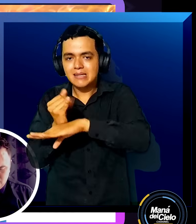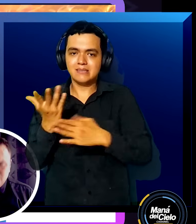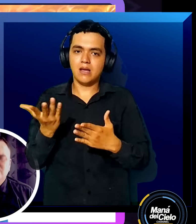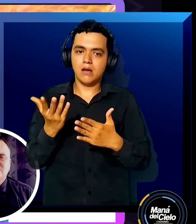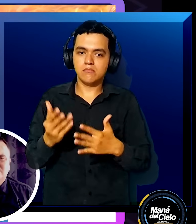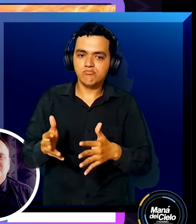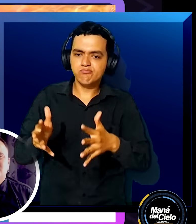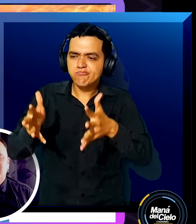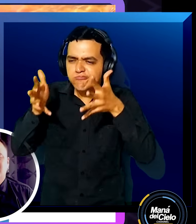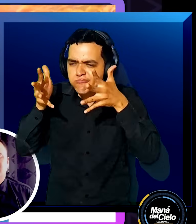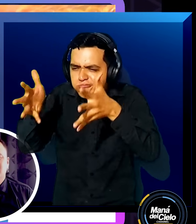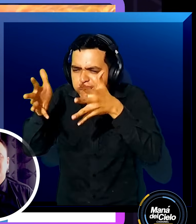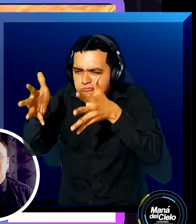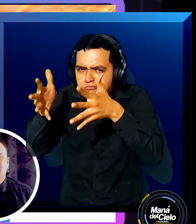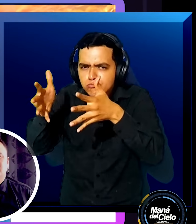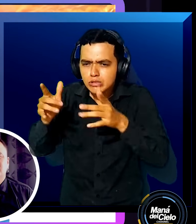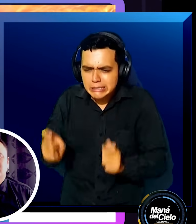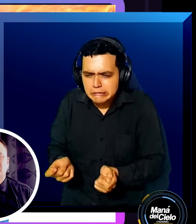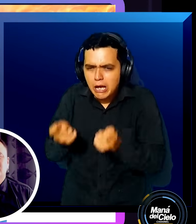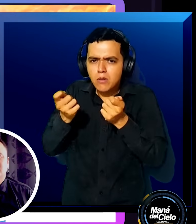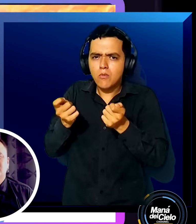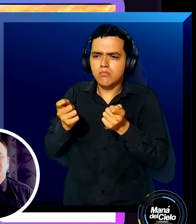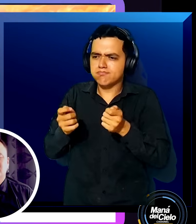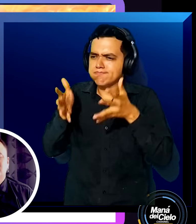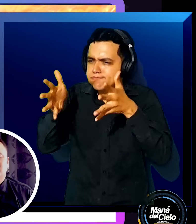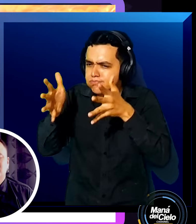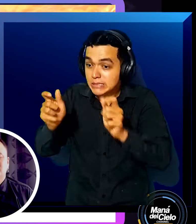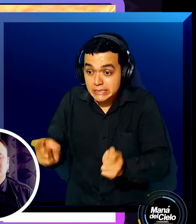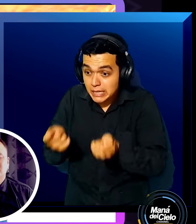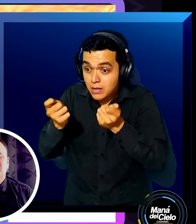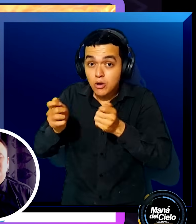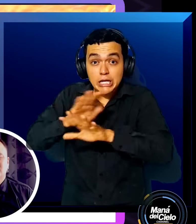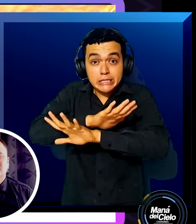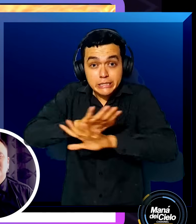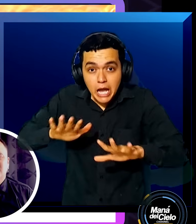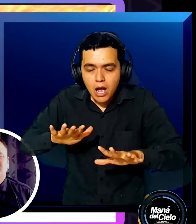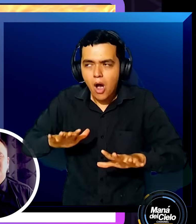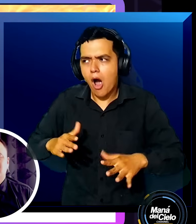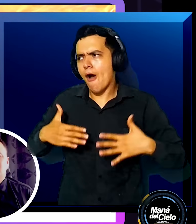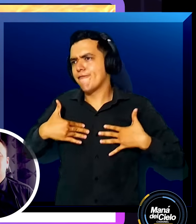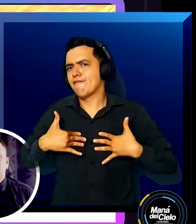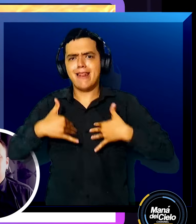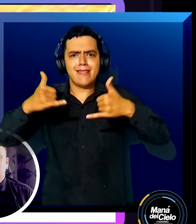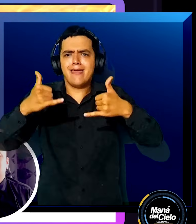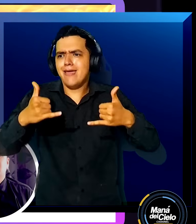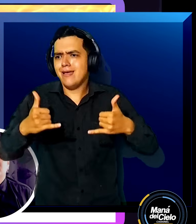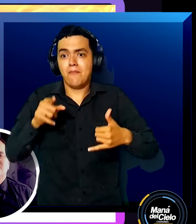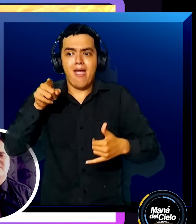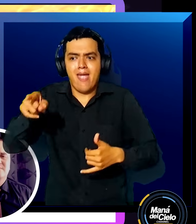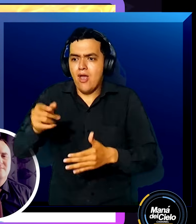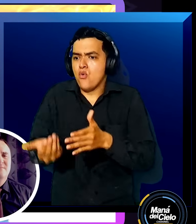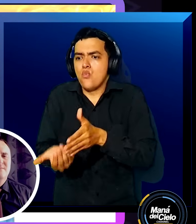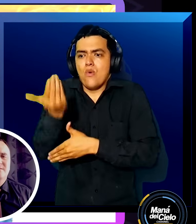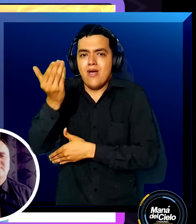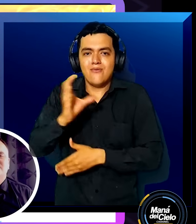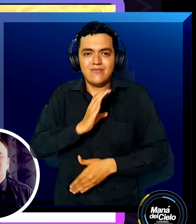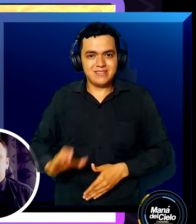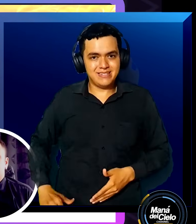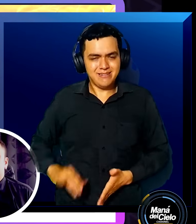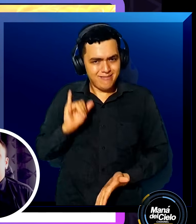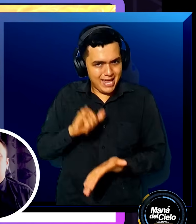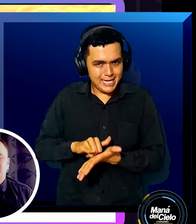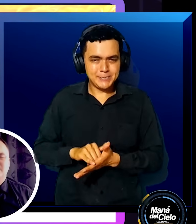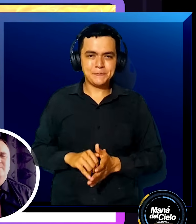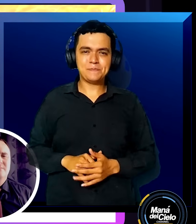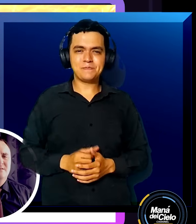del asunto, bástate mi gracia, porque mi poder en tu debilidad se fortalece y punto, no me vuelva a hablar del asunto. Y hay sanidades que Dios las da, hay otras que Dios dice